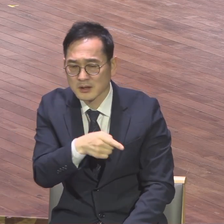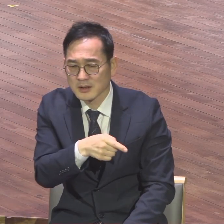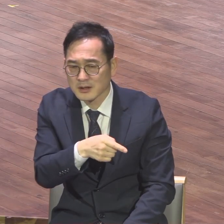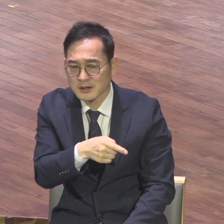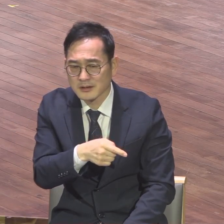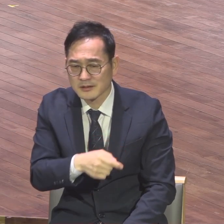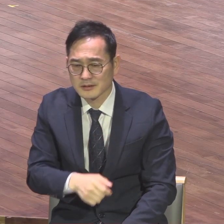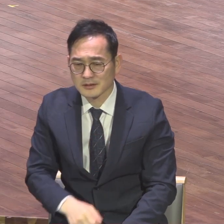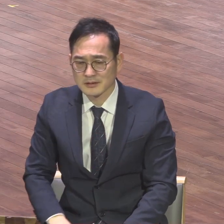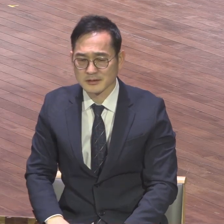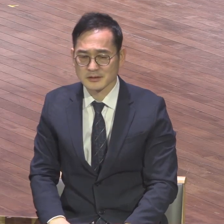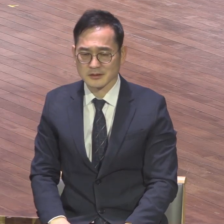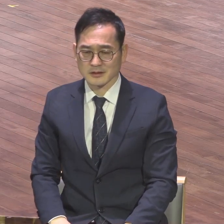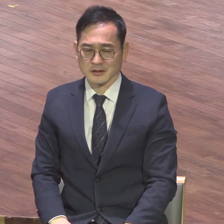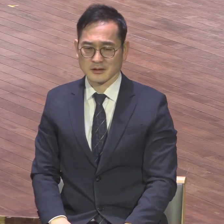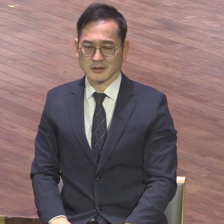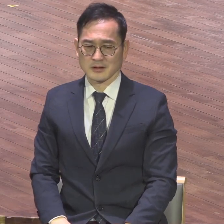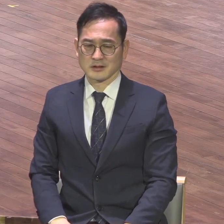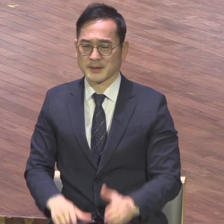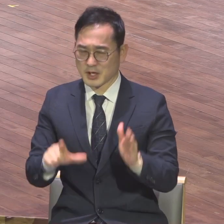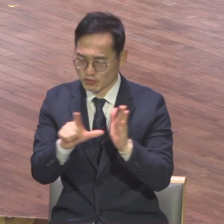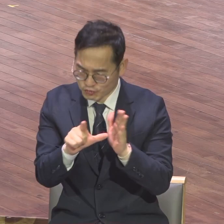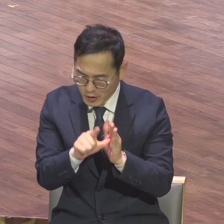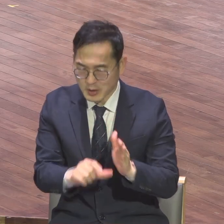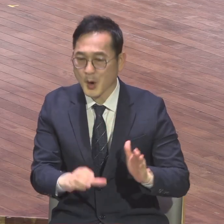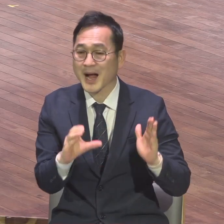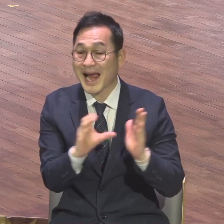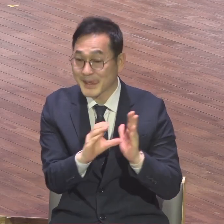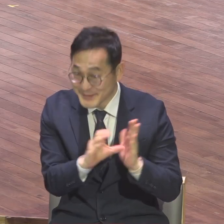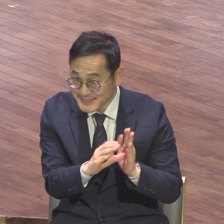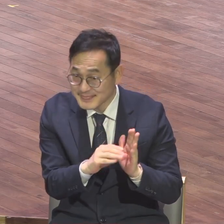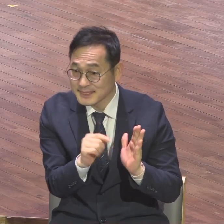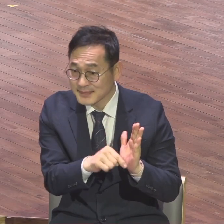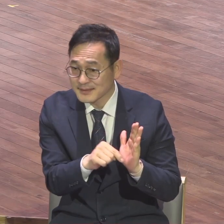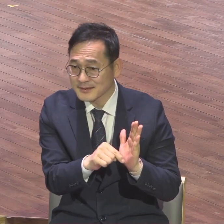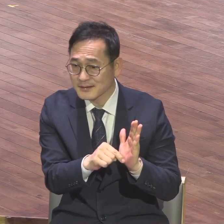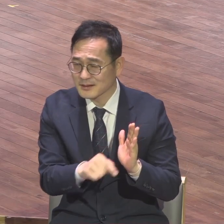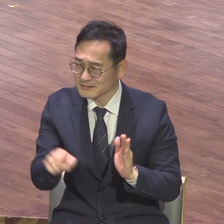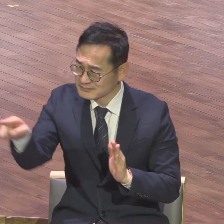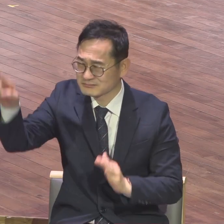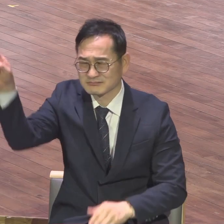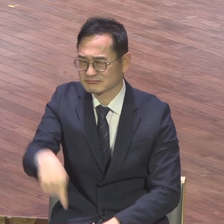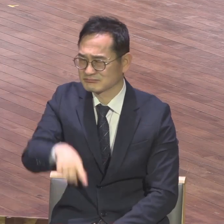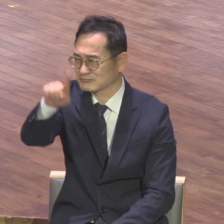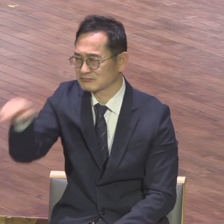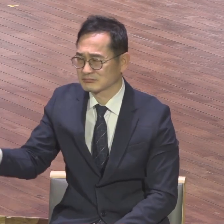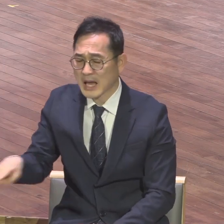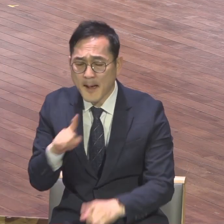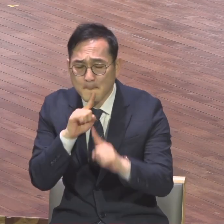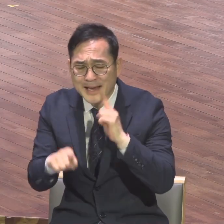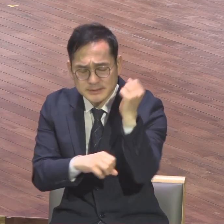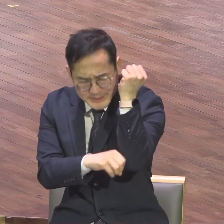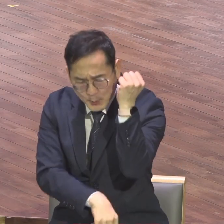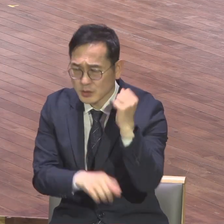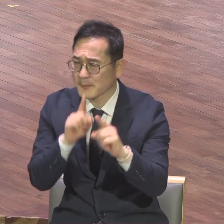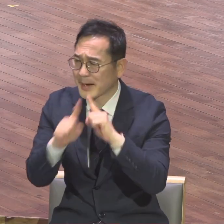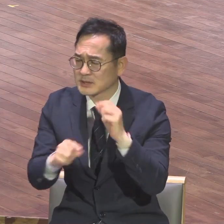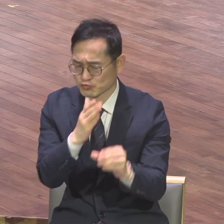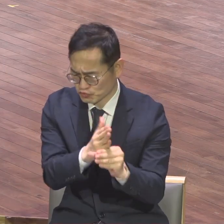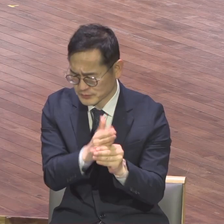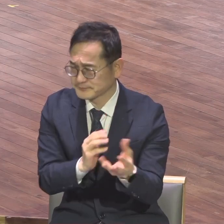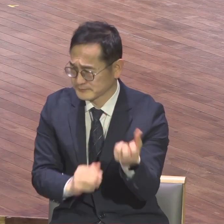종교 개혁자들이 이런 천주교의 신비주의적 성찬이 아니고 말씀이 바탕이 된